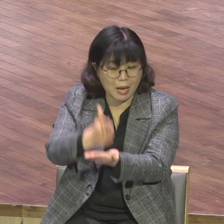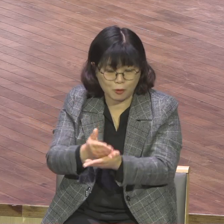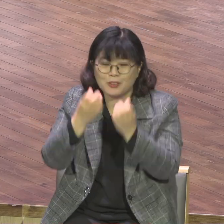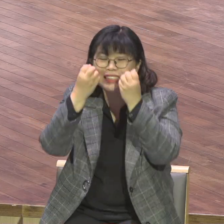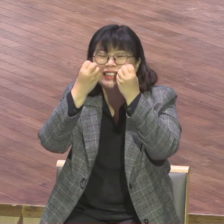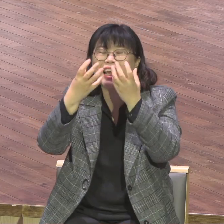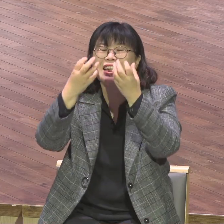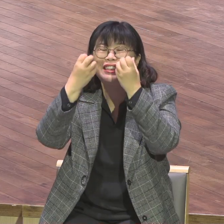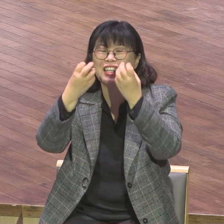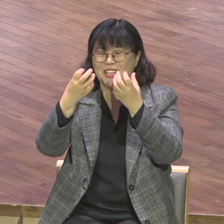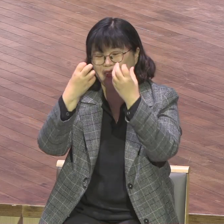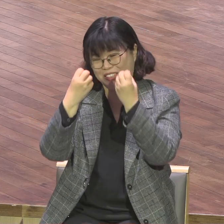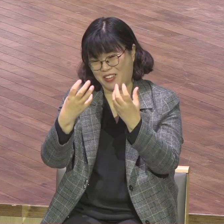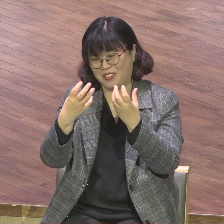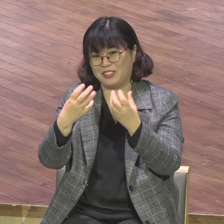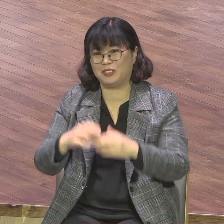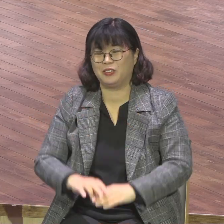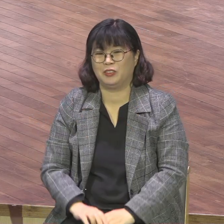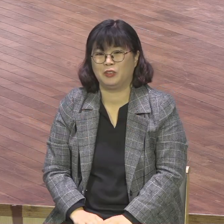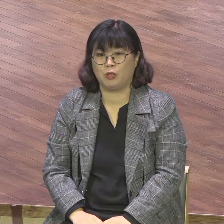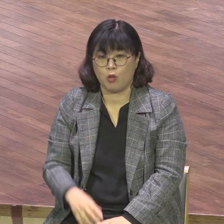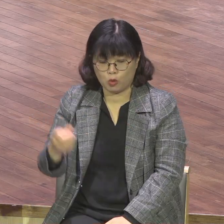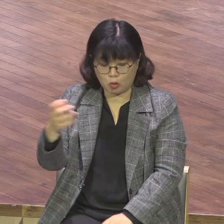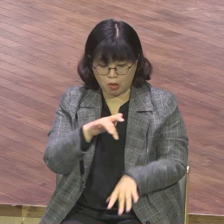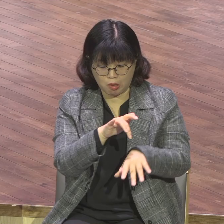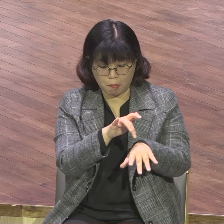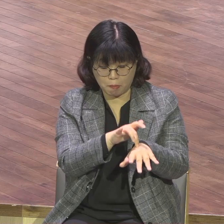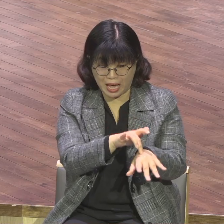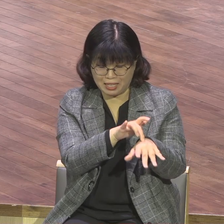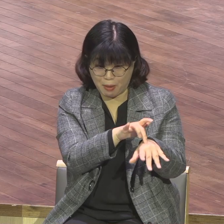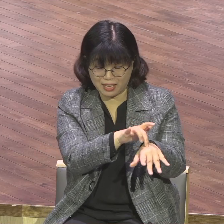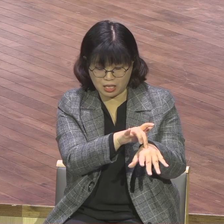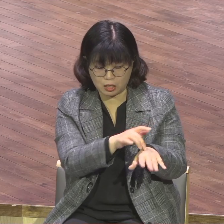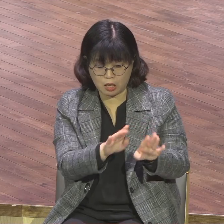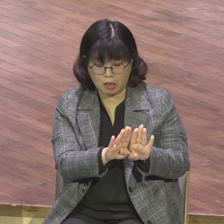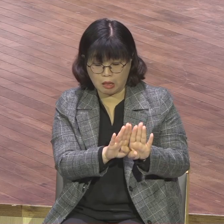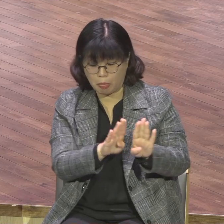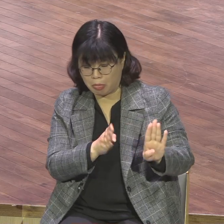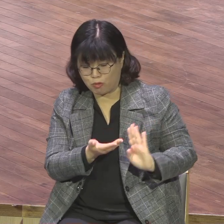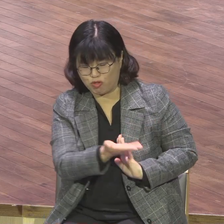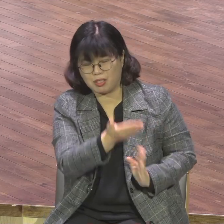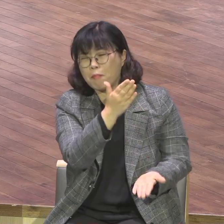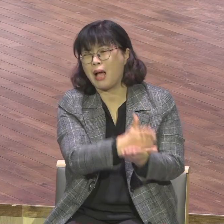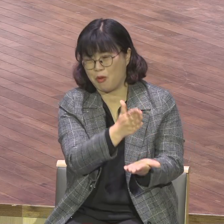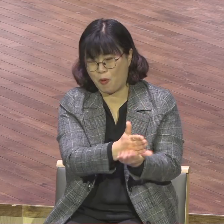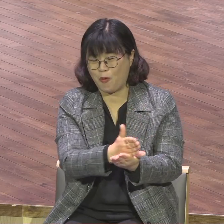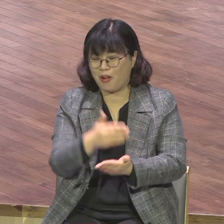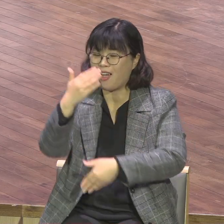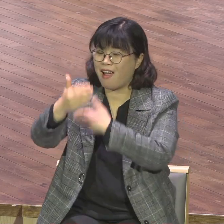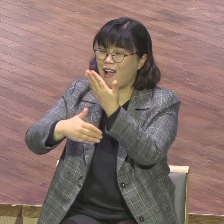않고 하나님을 본받는 자가 되라. 마귀에 틈을 주지 마라. 틈을.